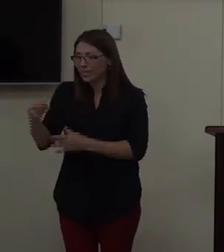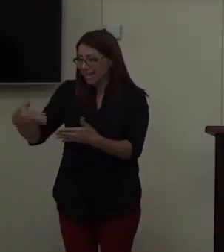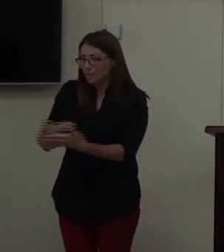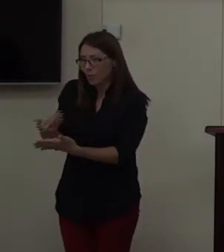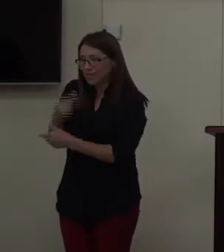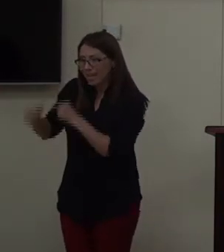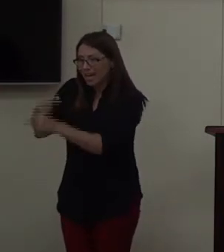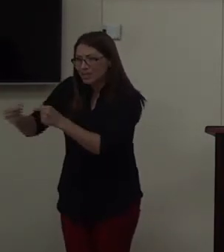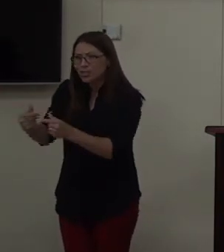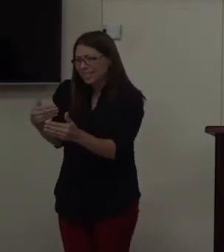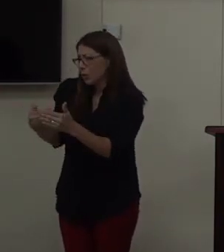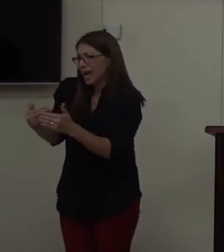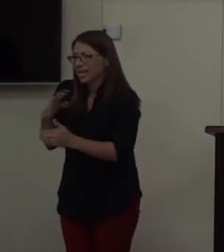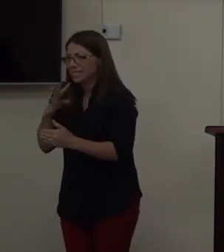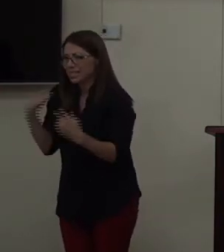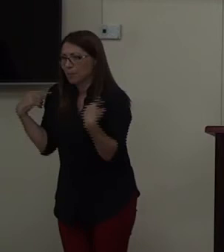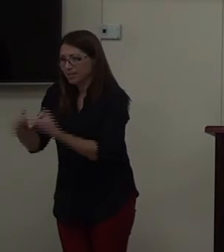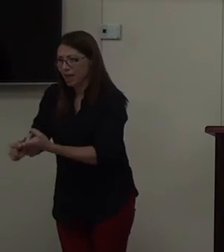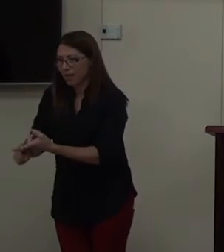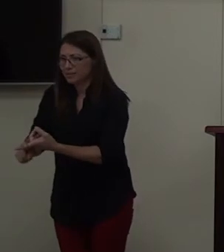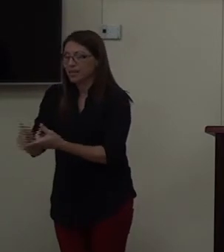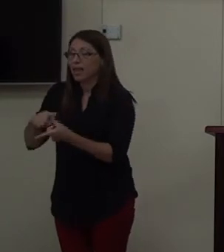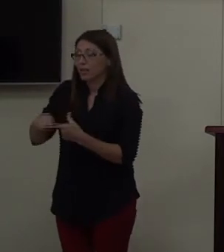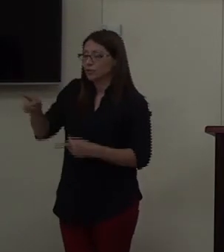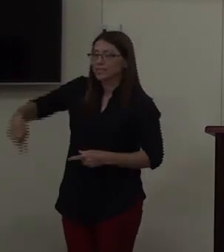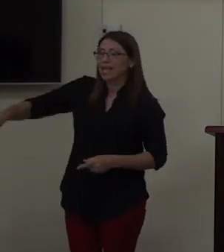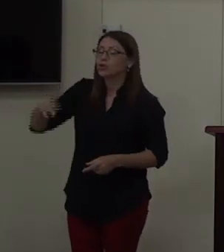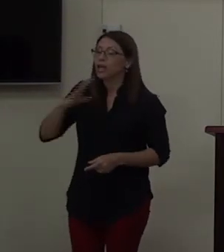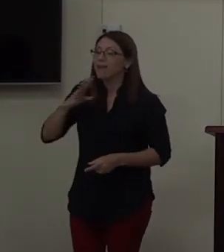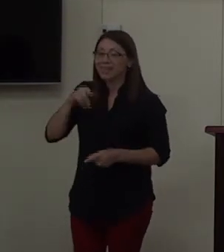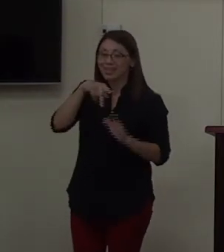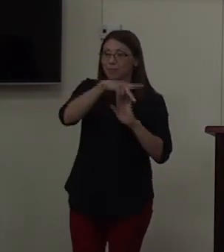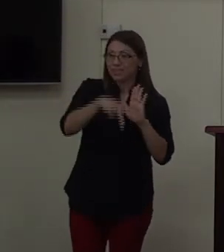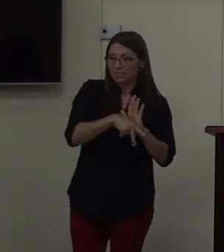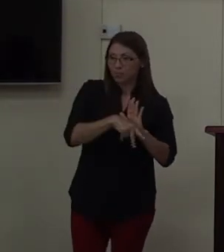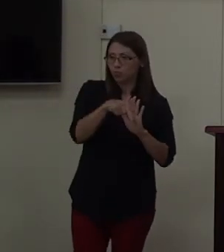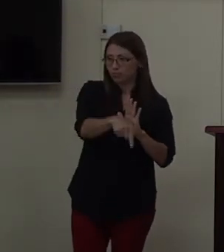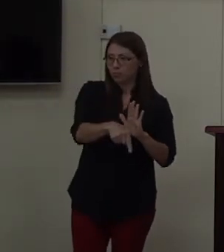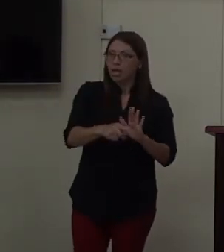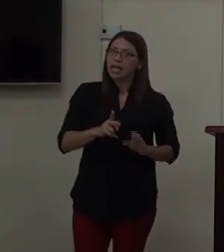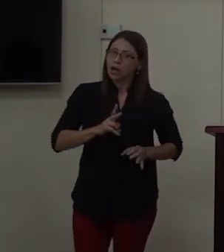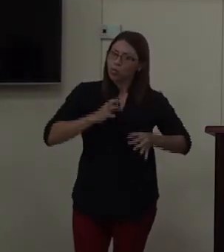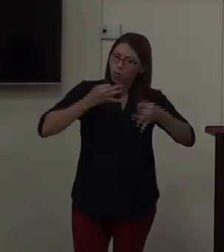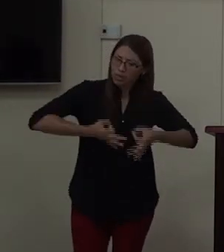casi totalmente hispanizadas, ¿verdad? Entonces, ellos hablan de ese principio ideológico de que hay lo auténtico, lo original, que tiene que ver con